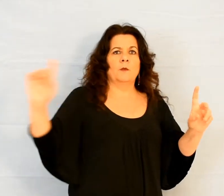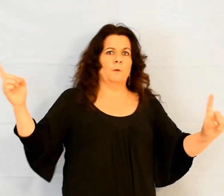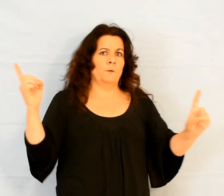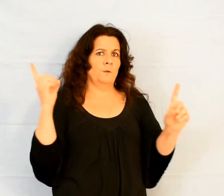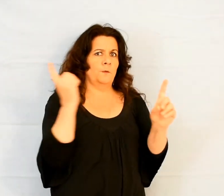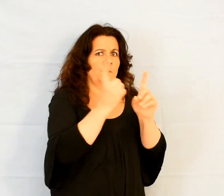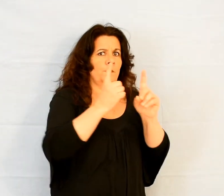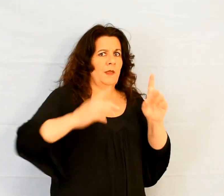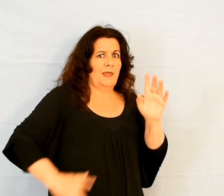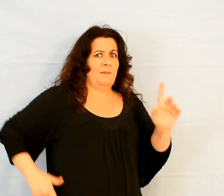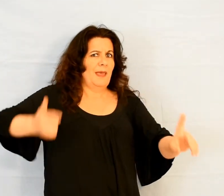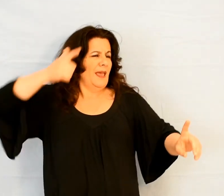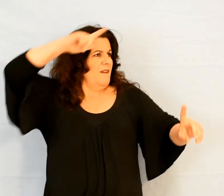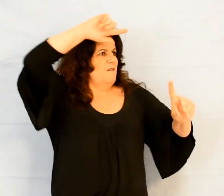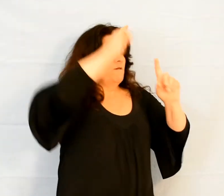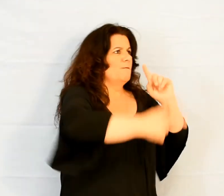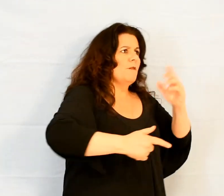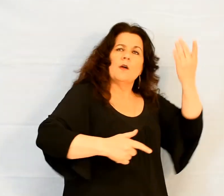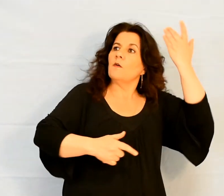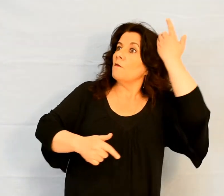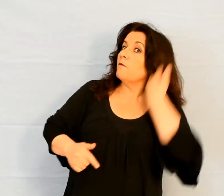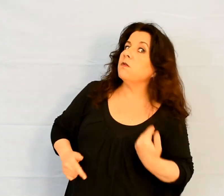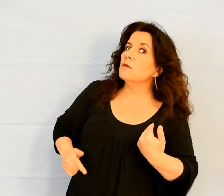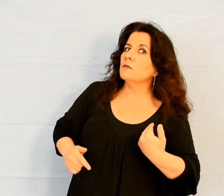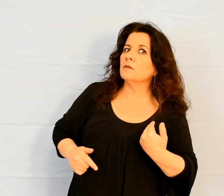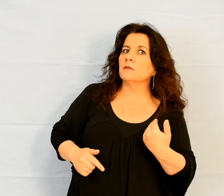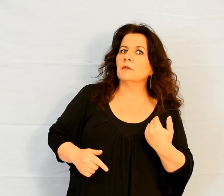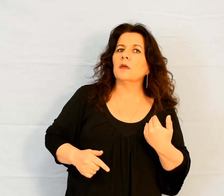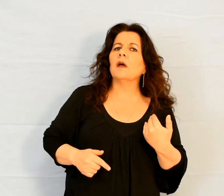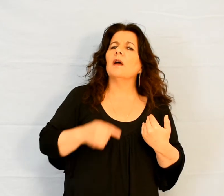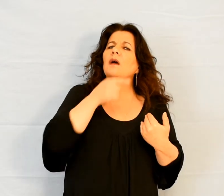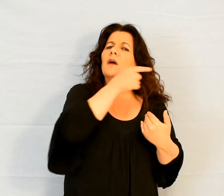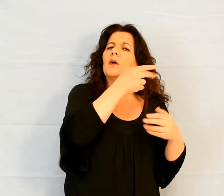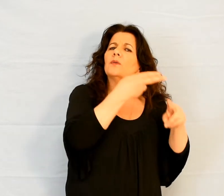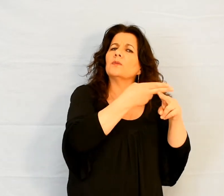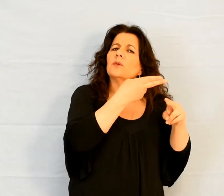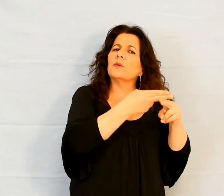Le nom de ce serviteur était Malchus.